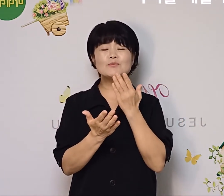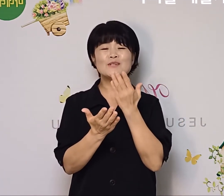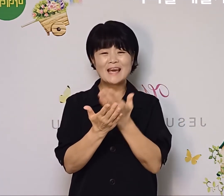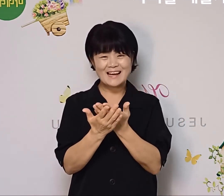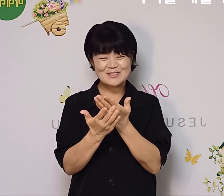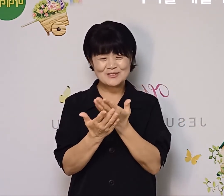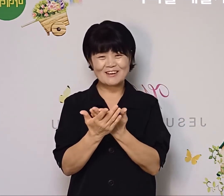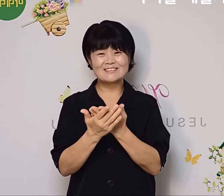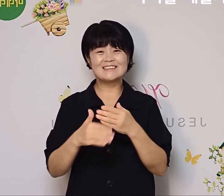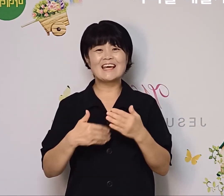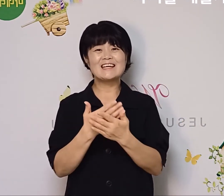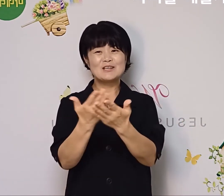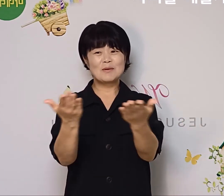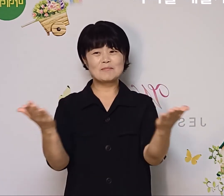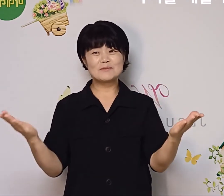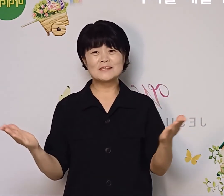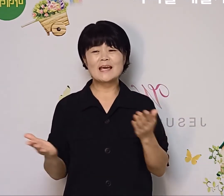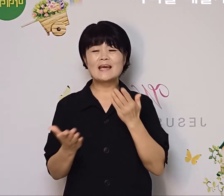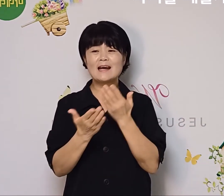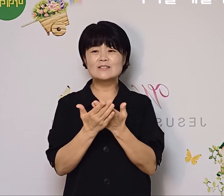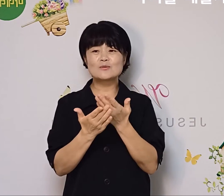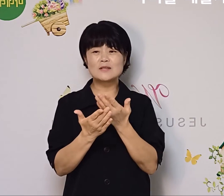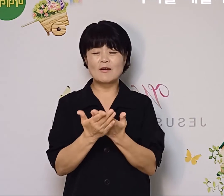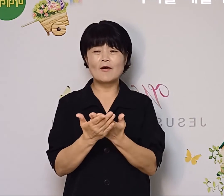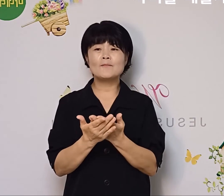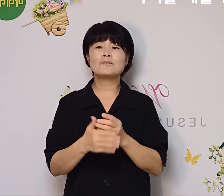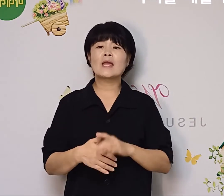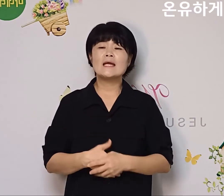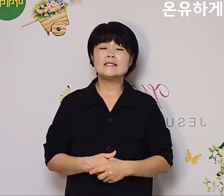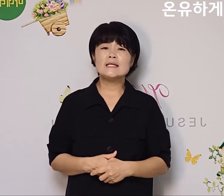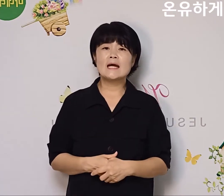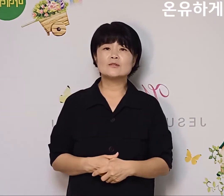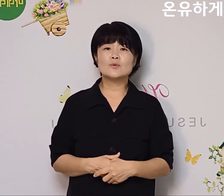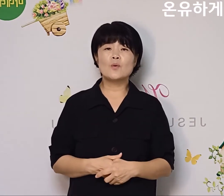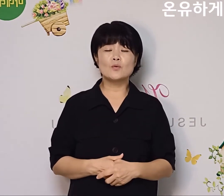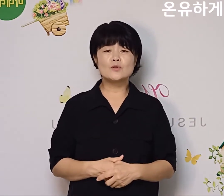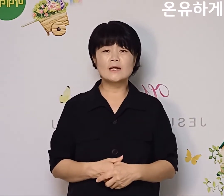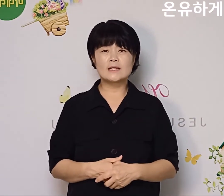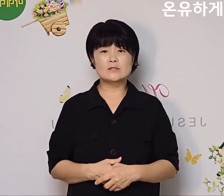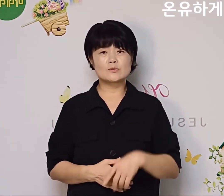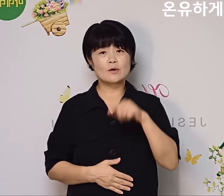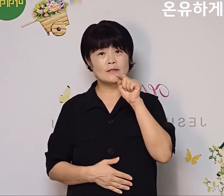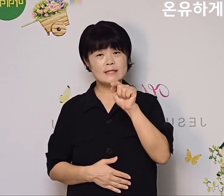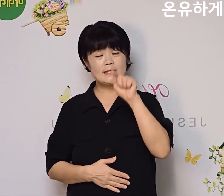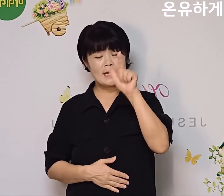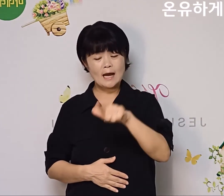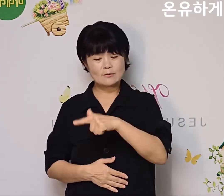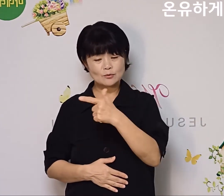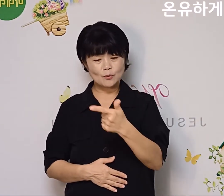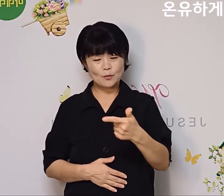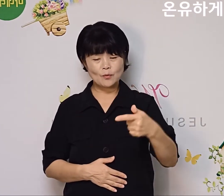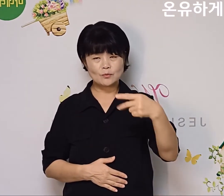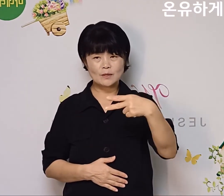베풀게 하소서. 네, 베풀게 하소서. 이 하루도 온유하게 하소서. 이 하루도